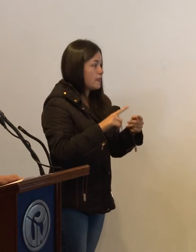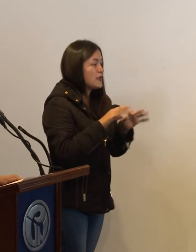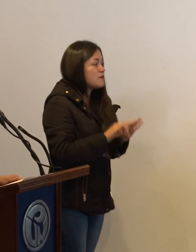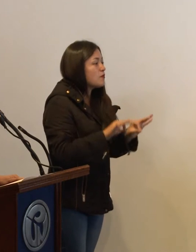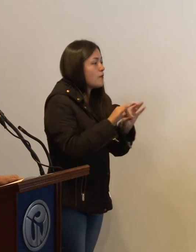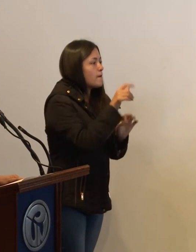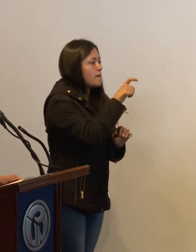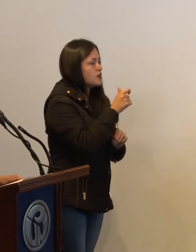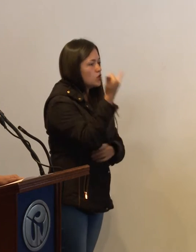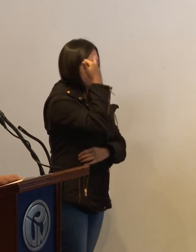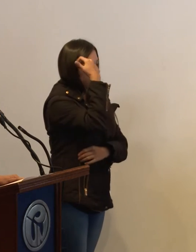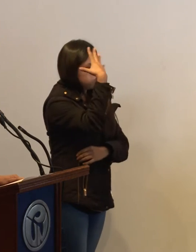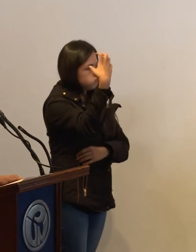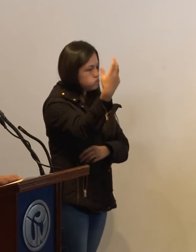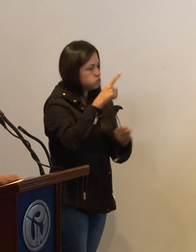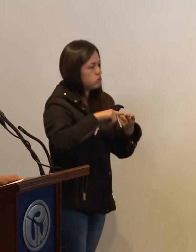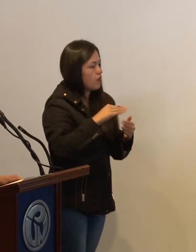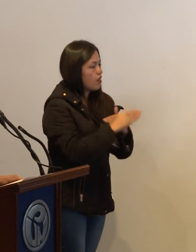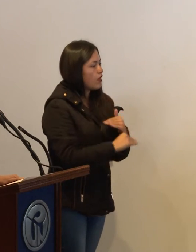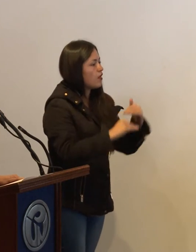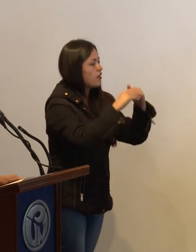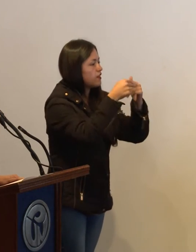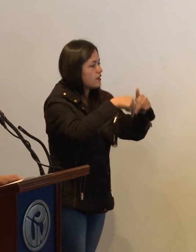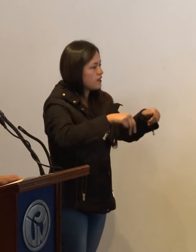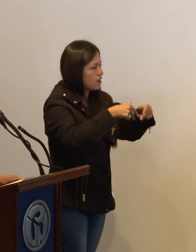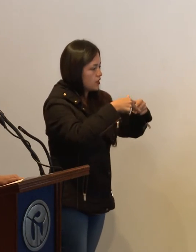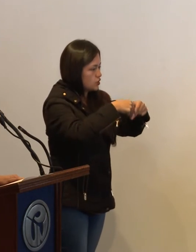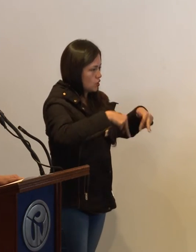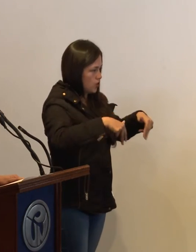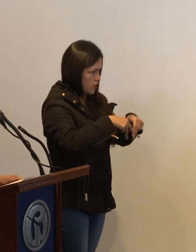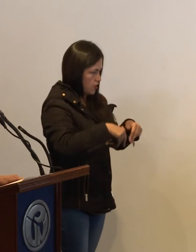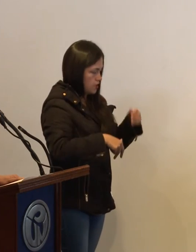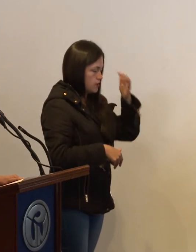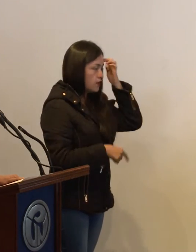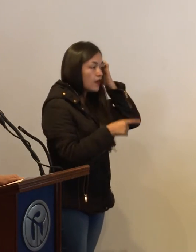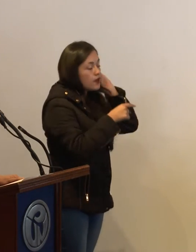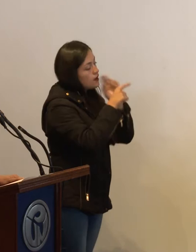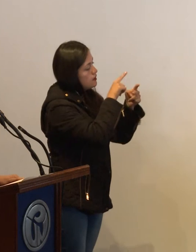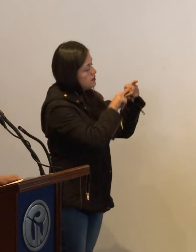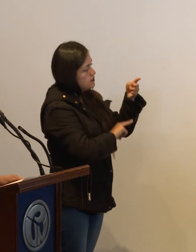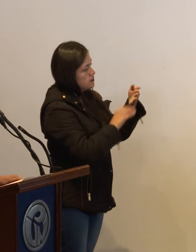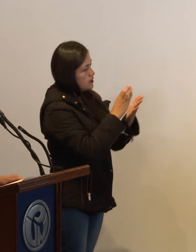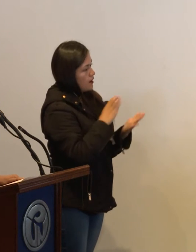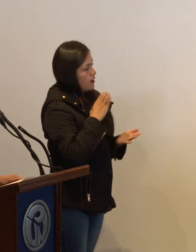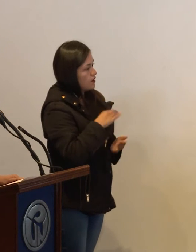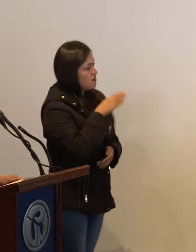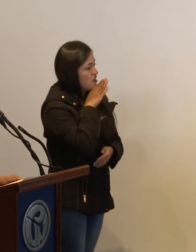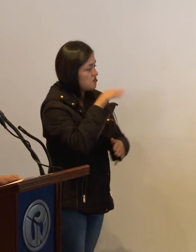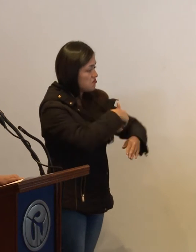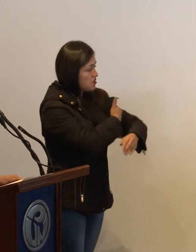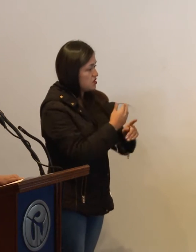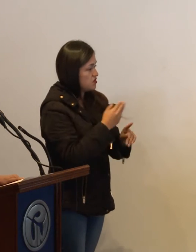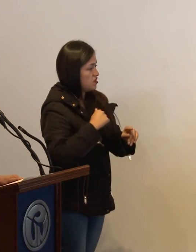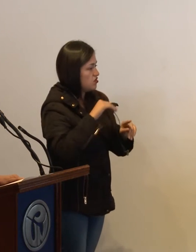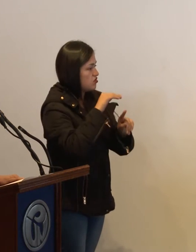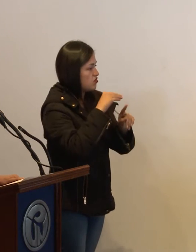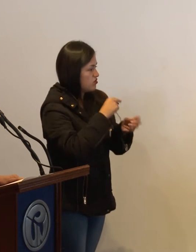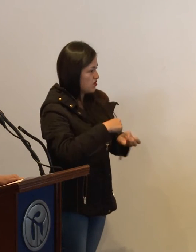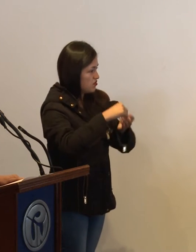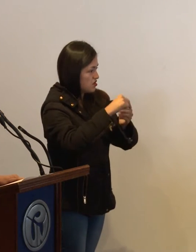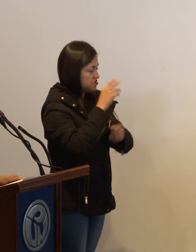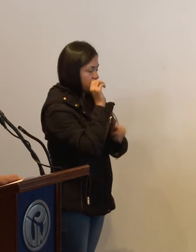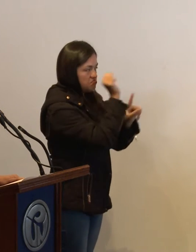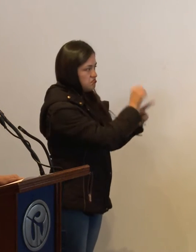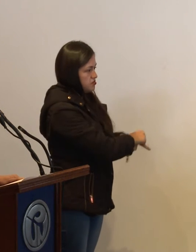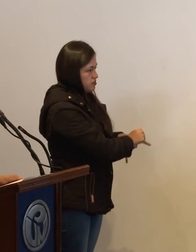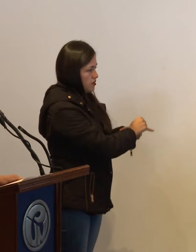coraje, imaginación, dignidad y solidaridad. Elementos que no mide el Ministerio de Educación Nacional para